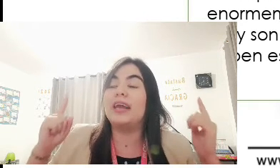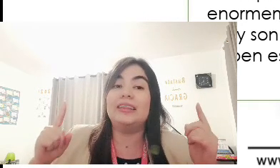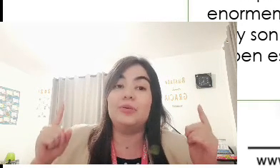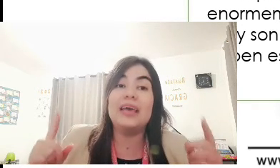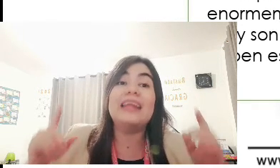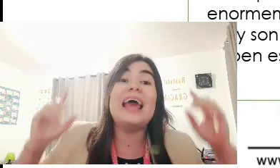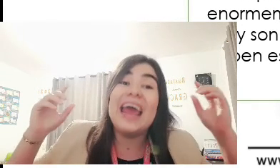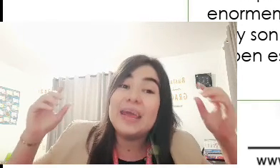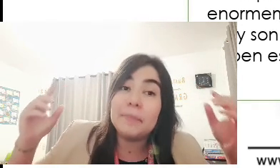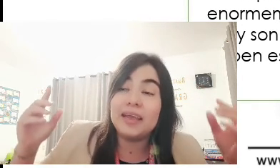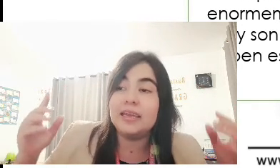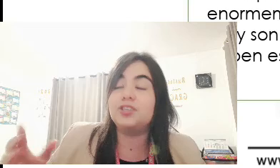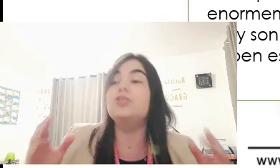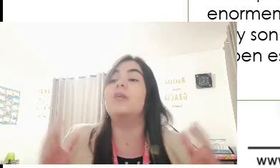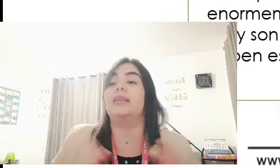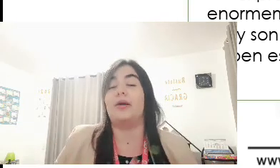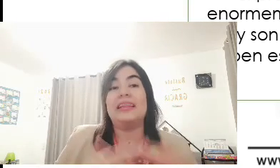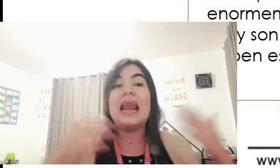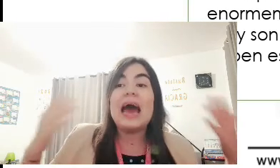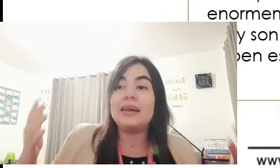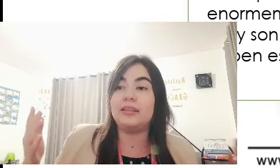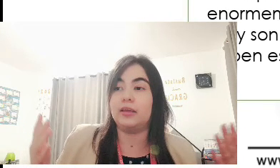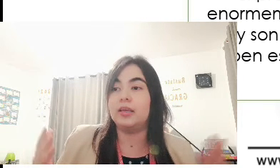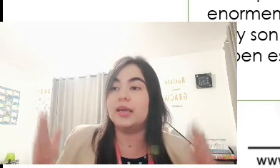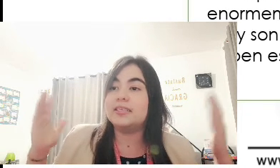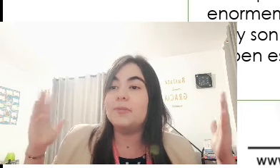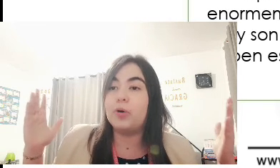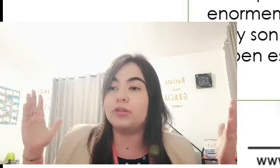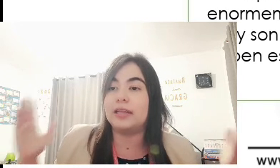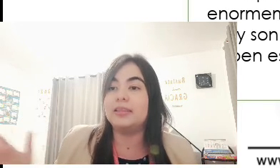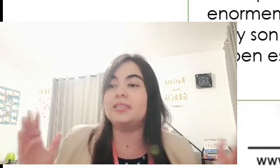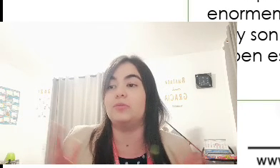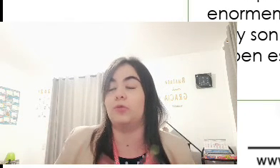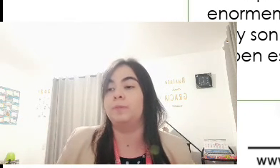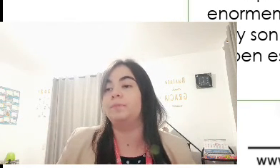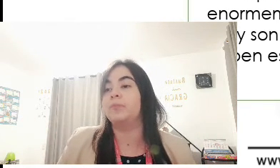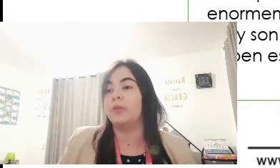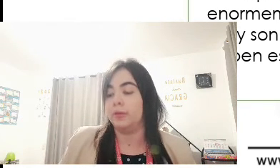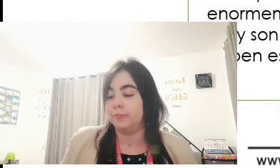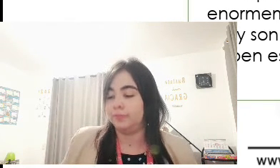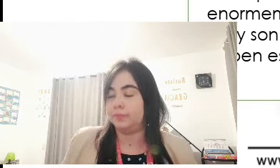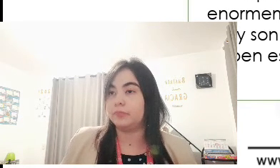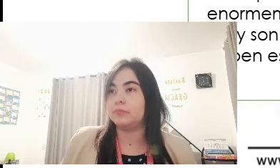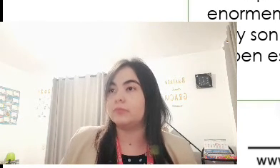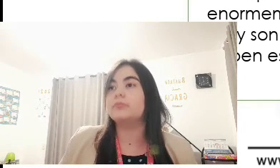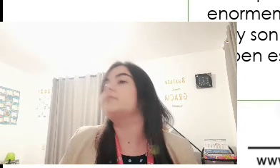su creatividad e imaginación a través del arte, que es importantísimo.